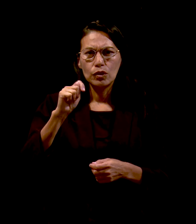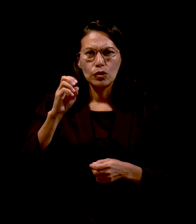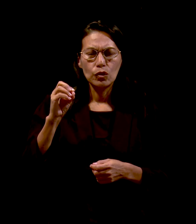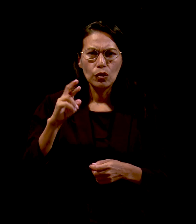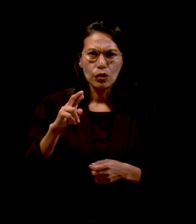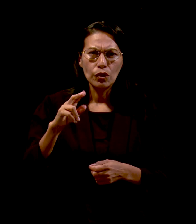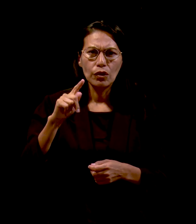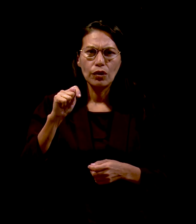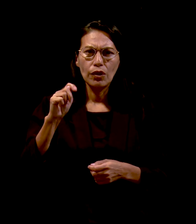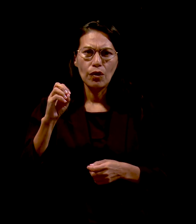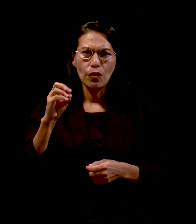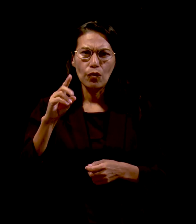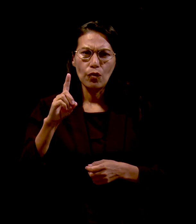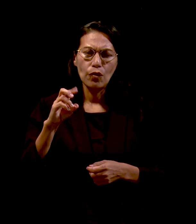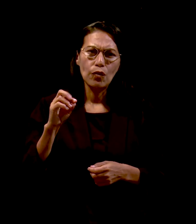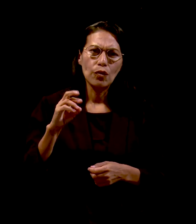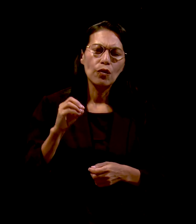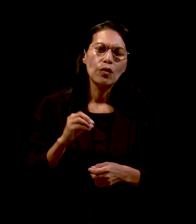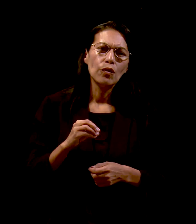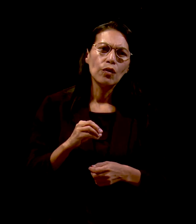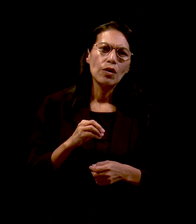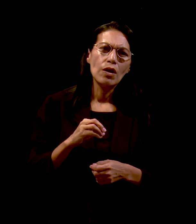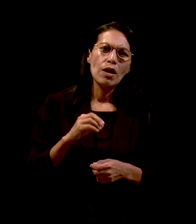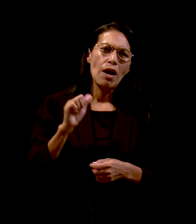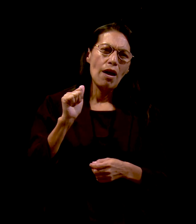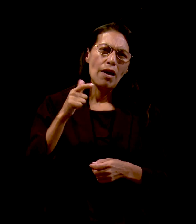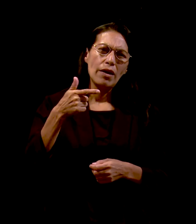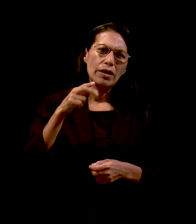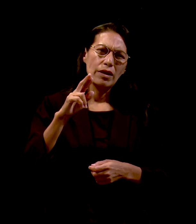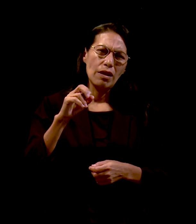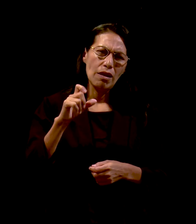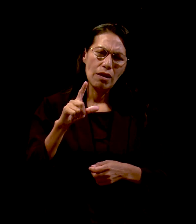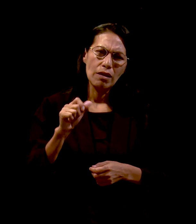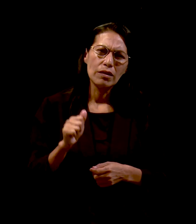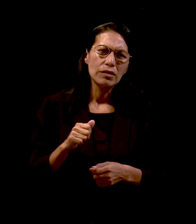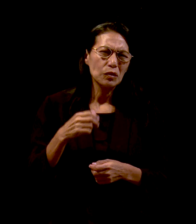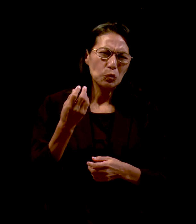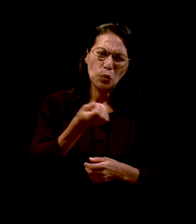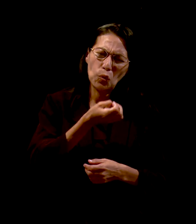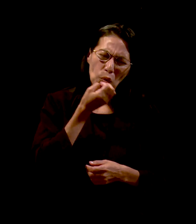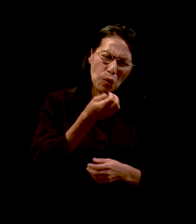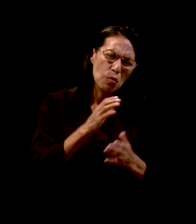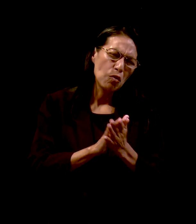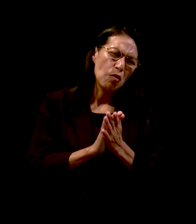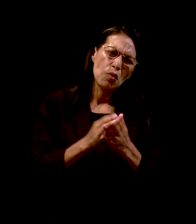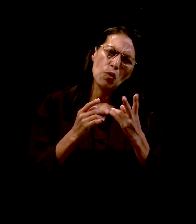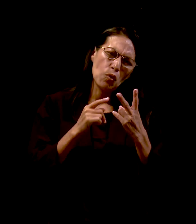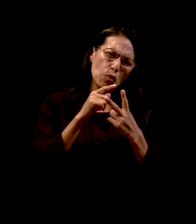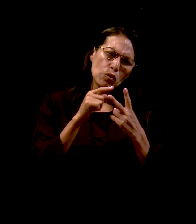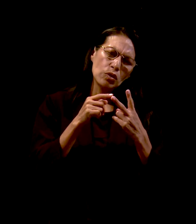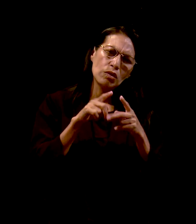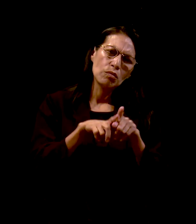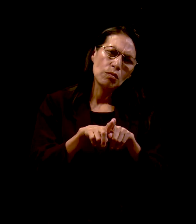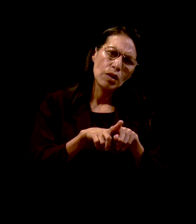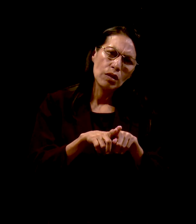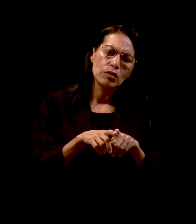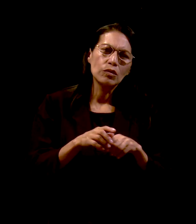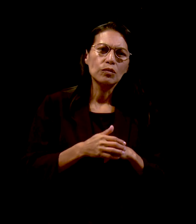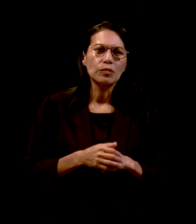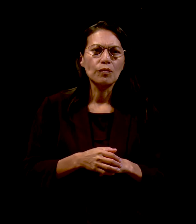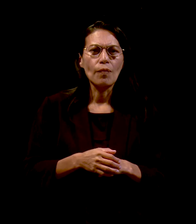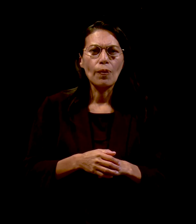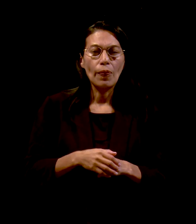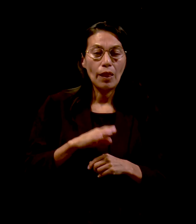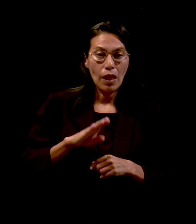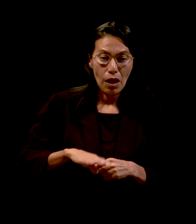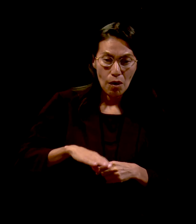aguilar y juan jose teodoro aguilar las promesas de dios siguen en pie porque la muerte